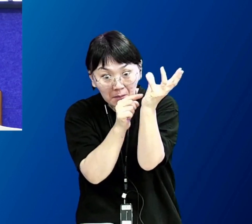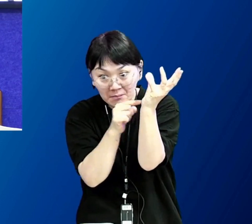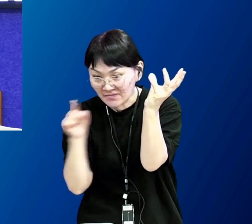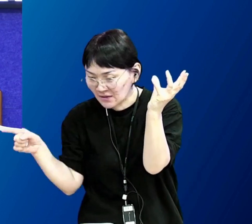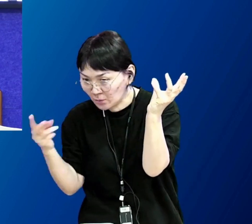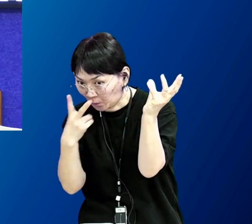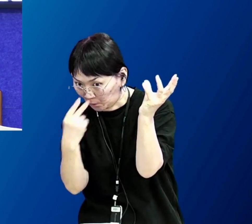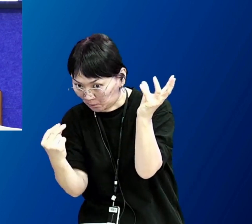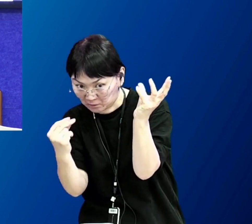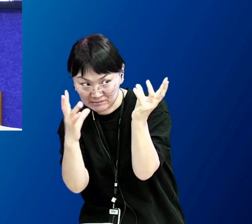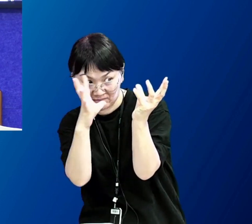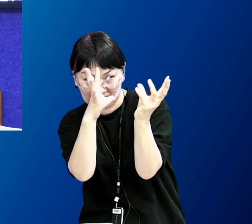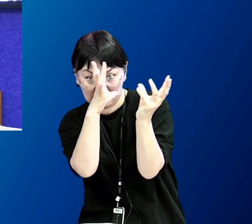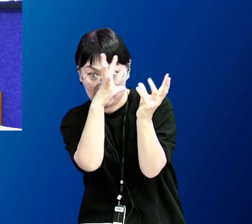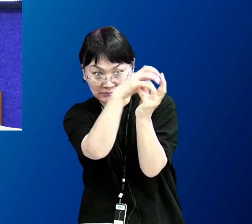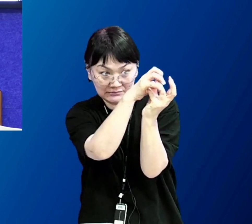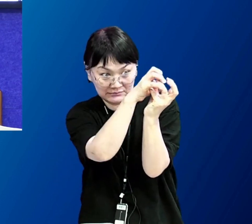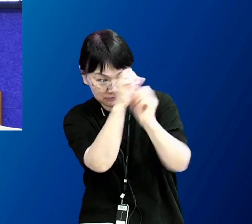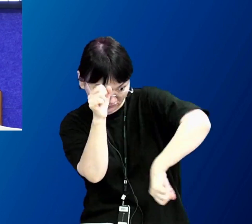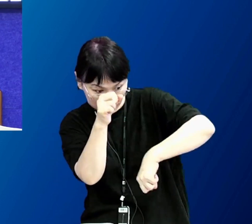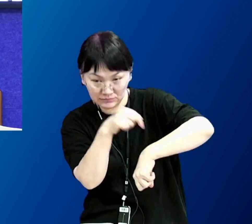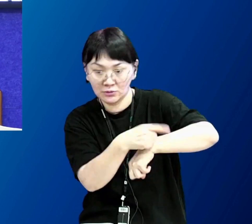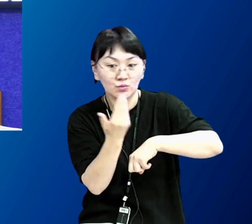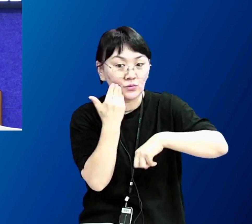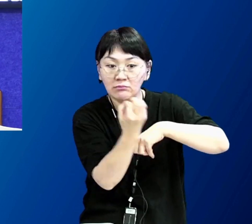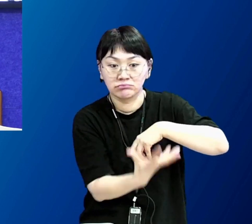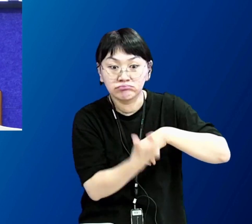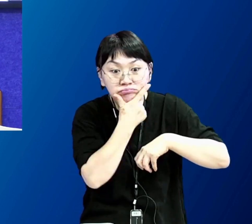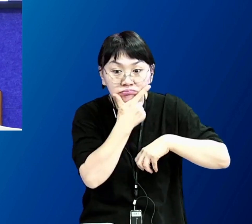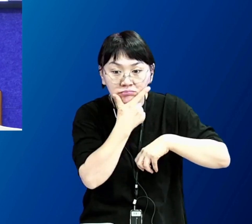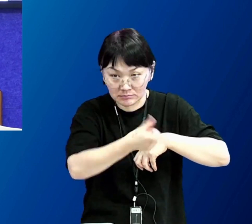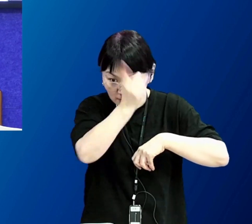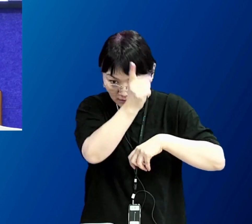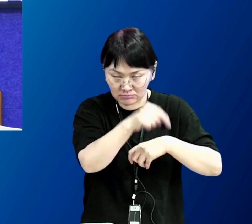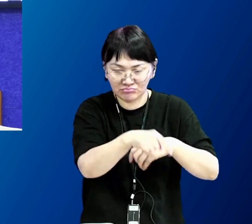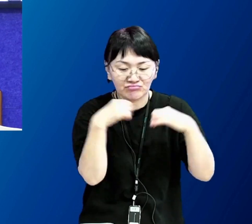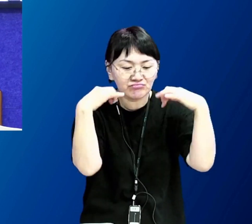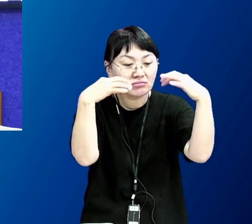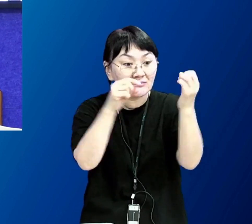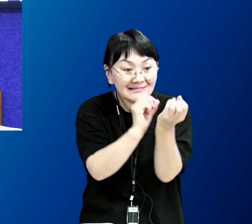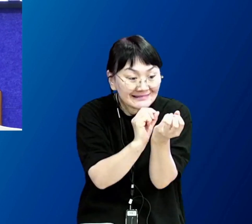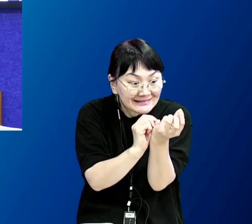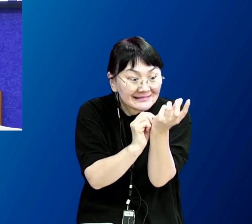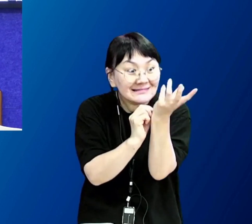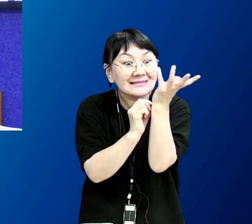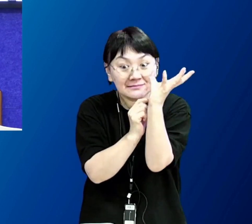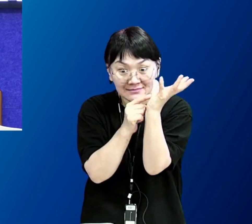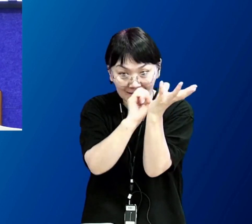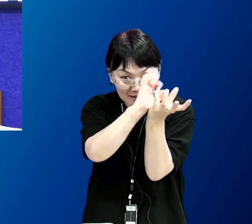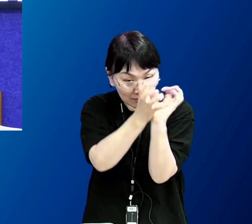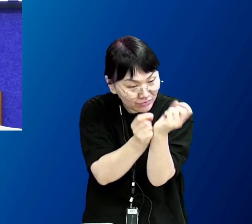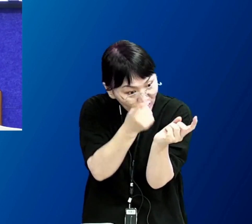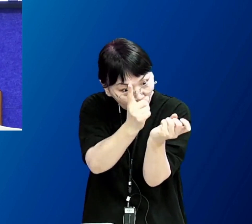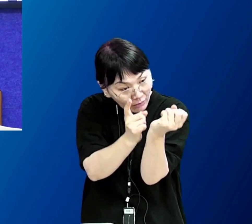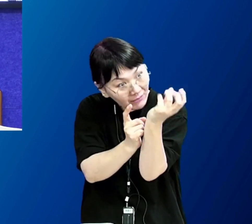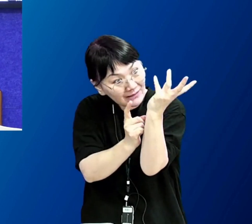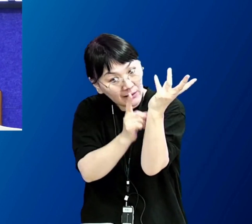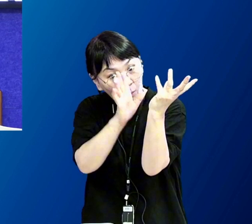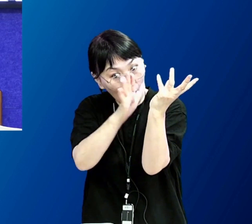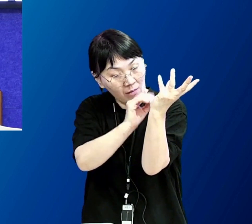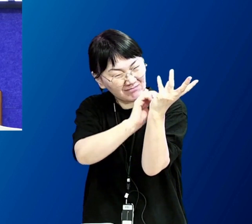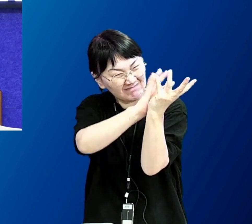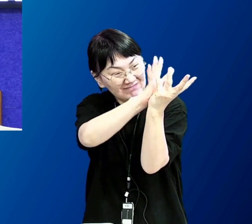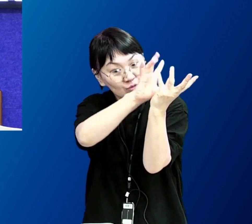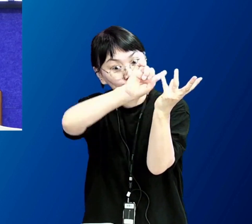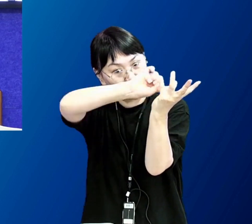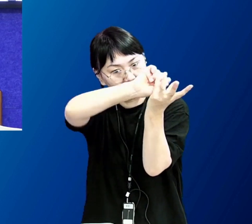араас жимс нь ургадаг байхгүй юу? Цэцгийг унгаачвал тэндээс үр жимс урахгүй. Тэр цэцгийг унгаадаг зүйл нь юу гэнэ?